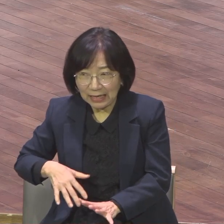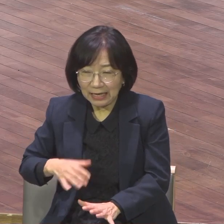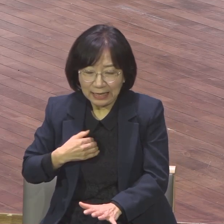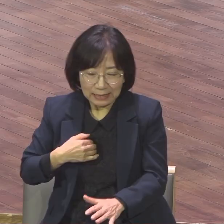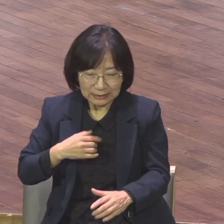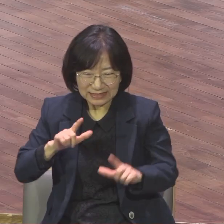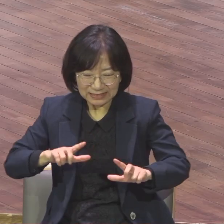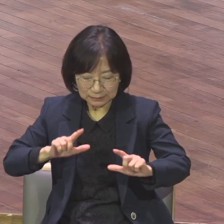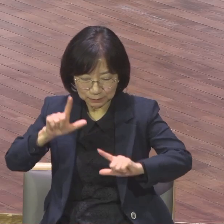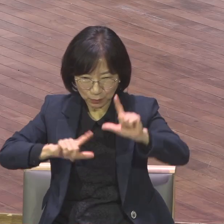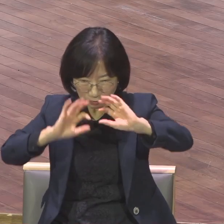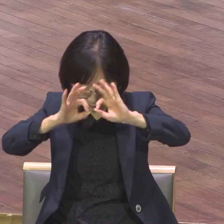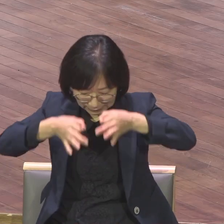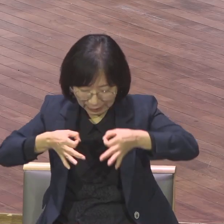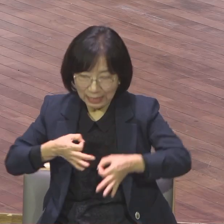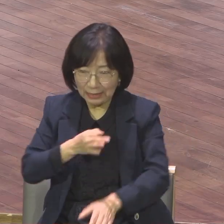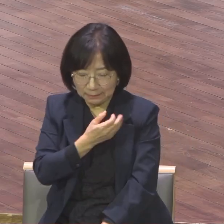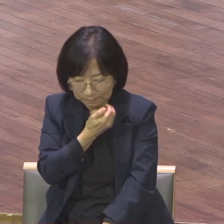하나님께 돌아오라고.